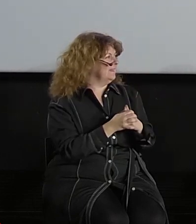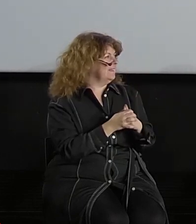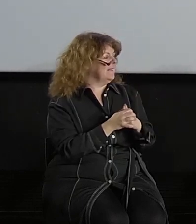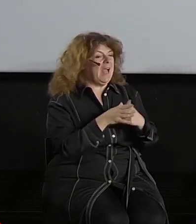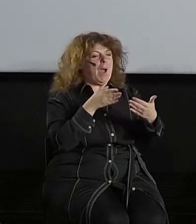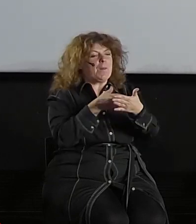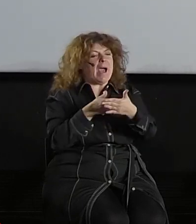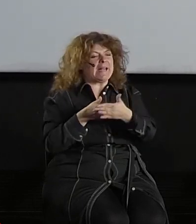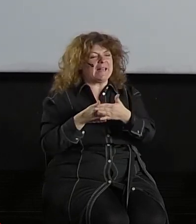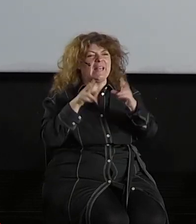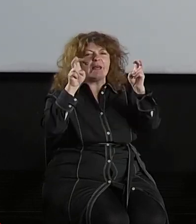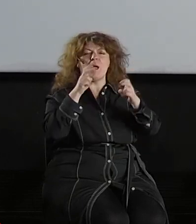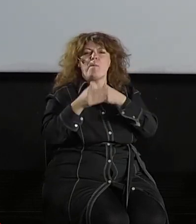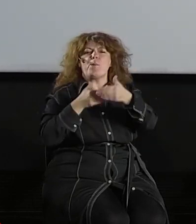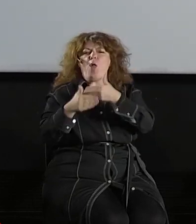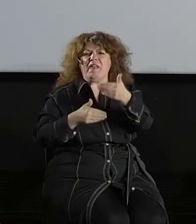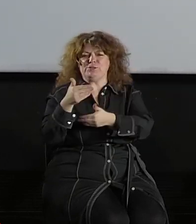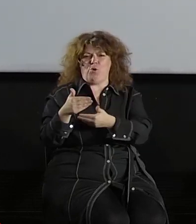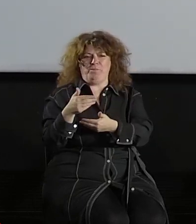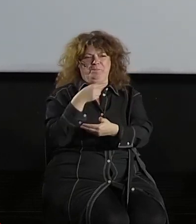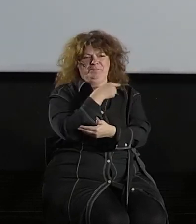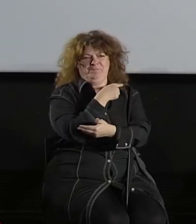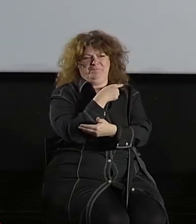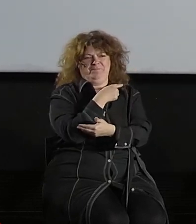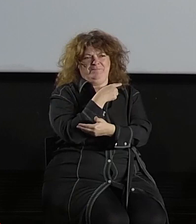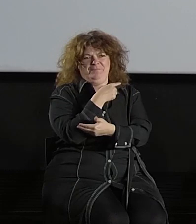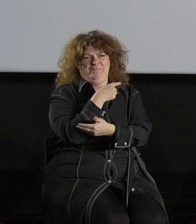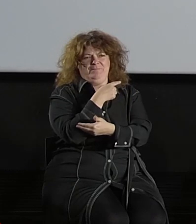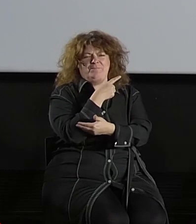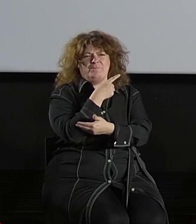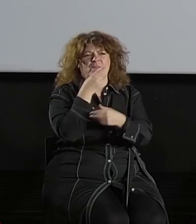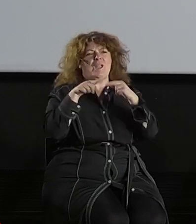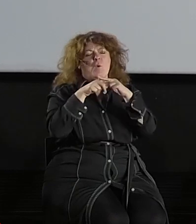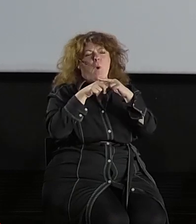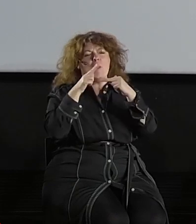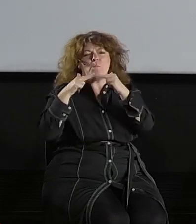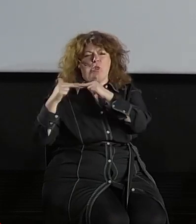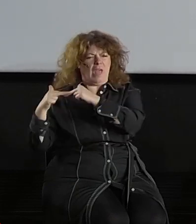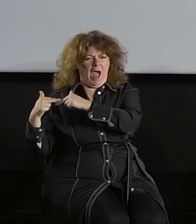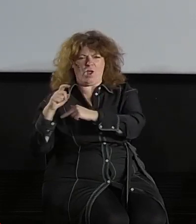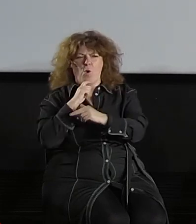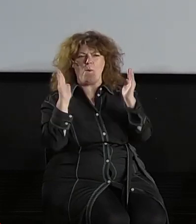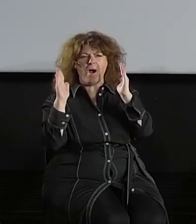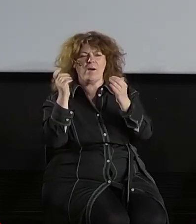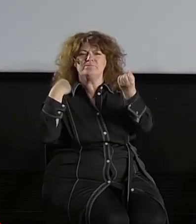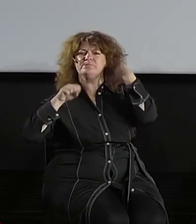quería como hablar del proceso también no vuestro de del montaje de de cómo lo habéis abordado porque